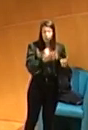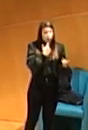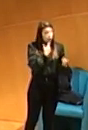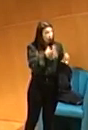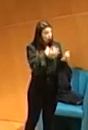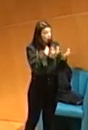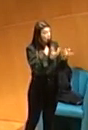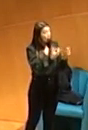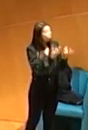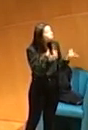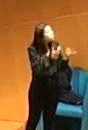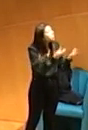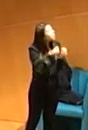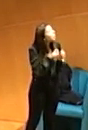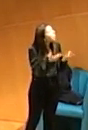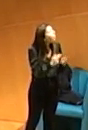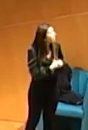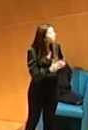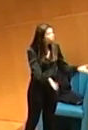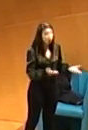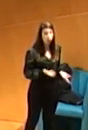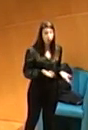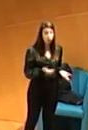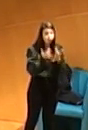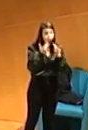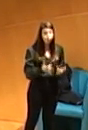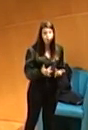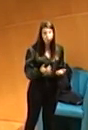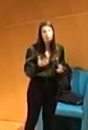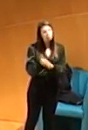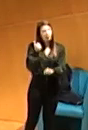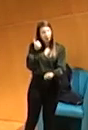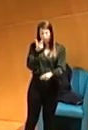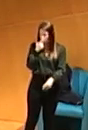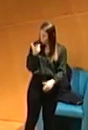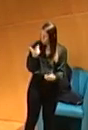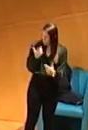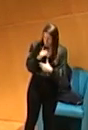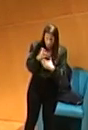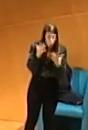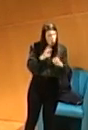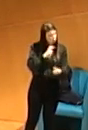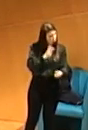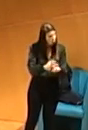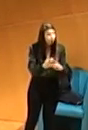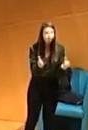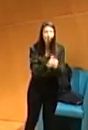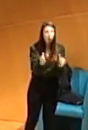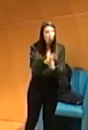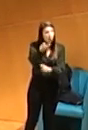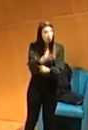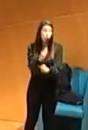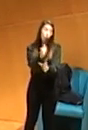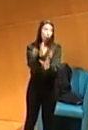m'apporter? Et là, l'année dernière, quand on allait si mal, on s'est fait accompagner par une psychologue